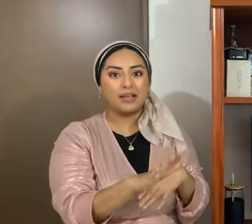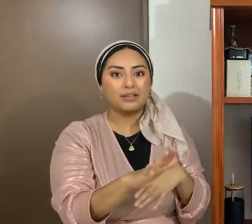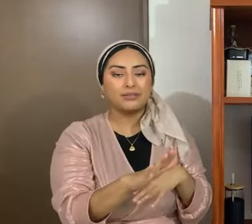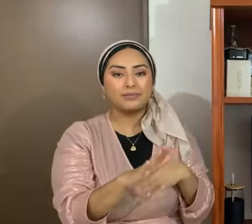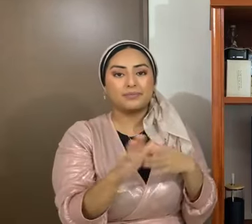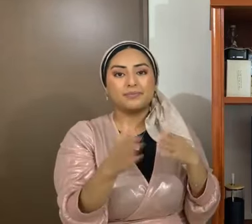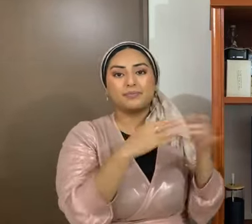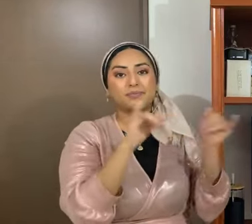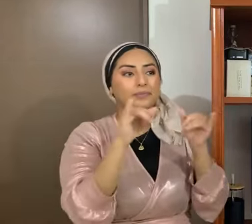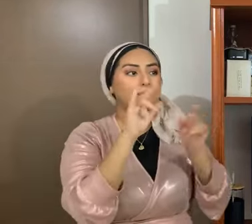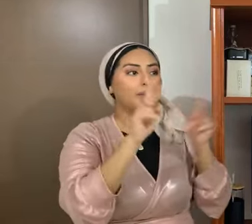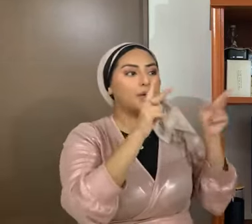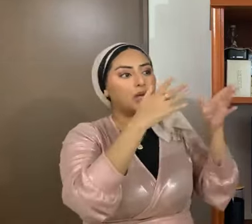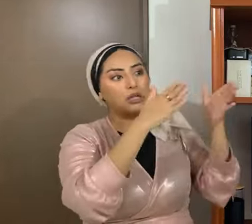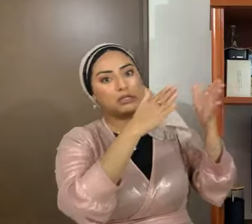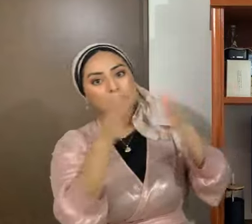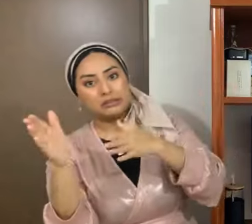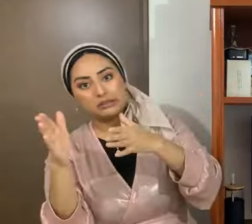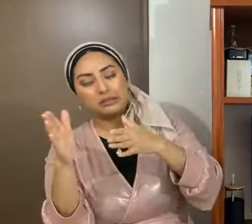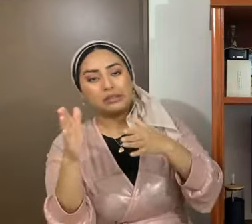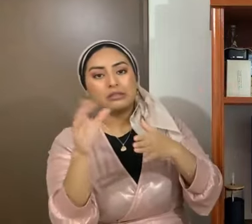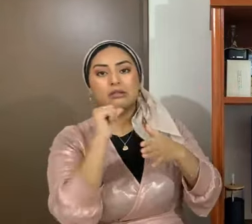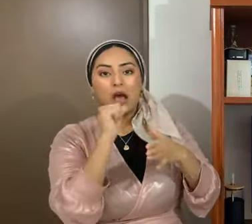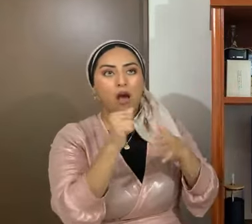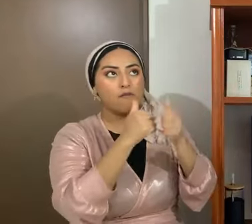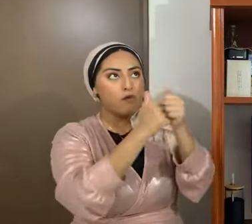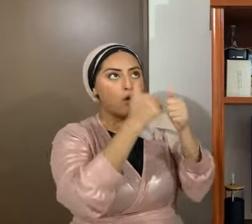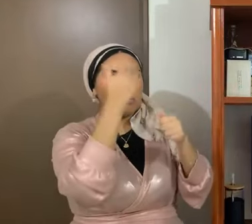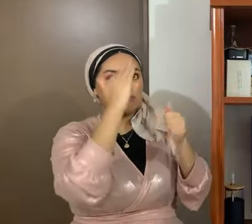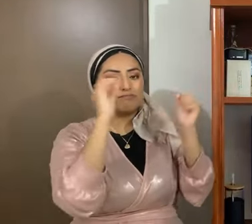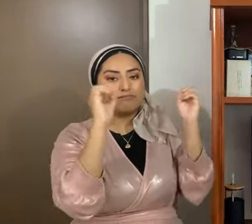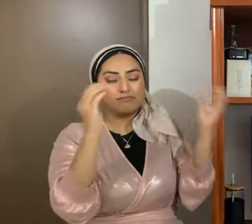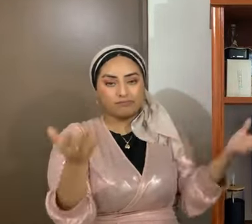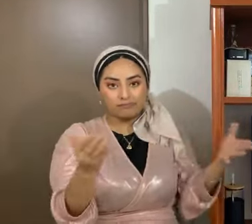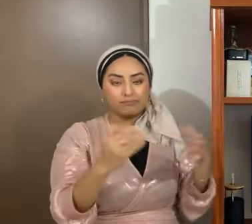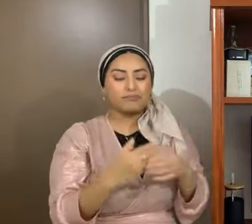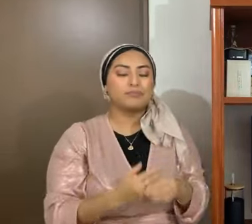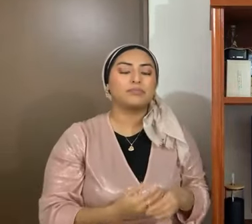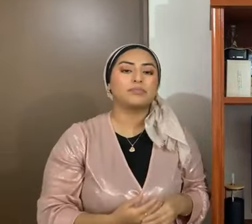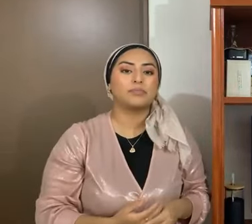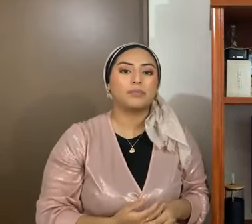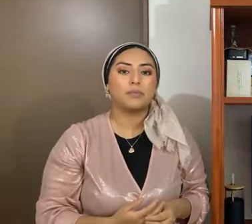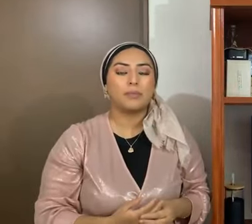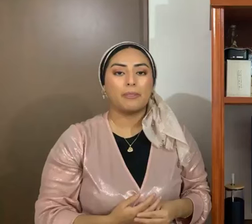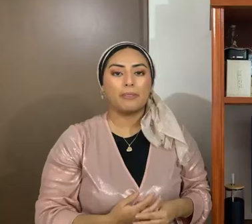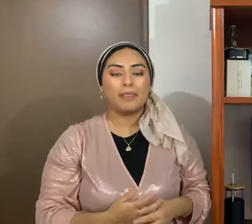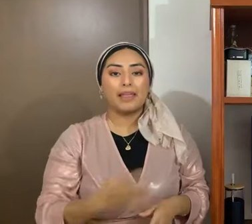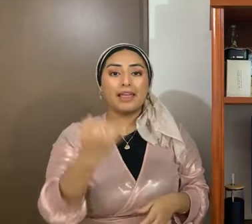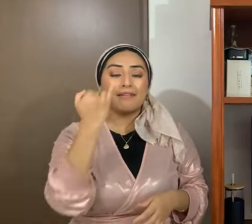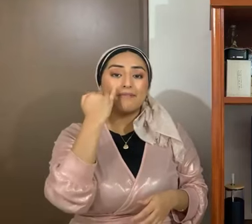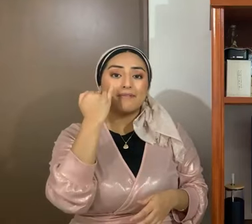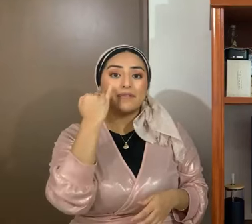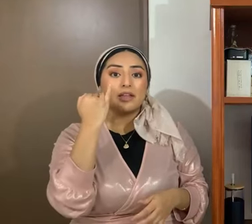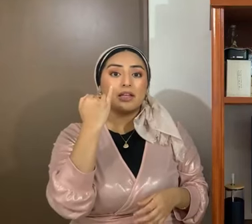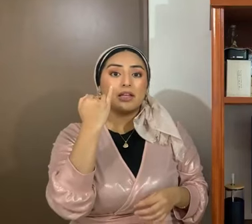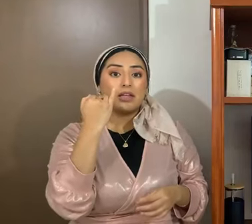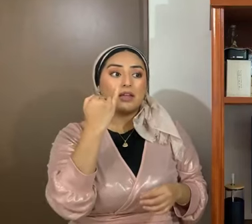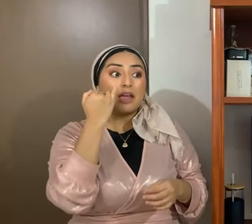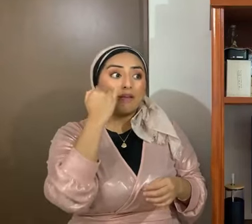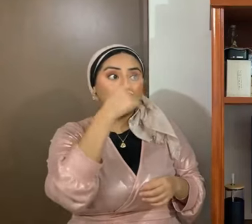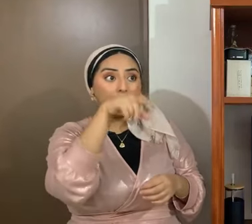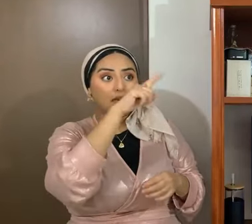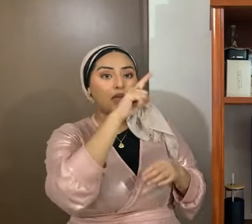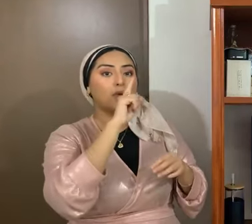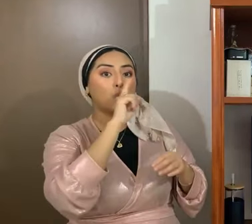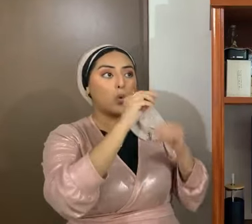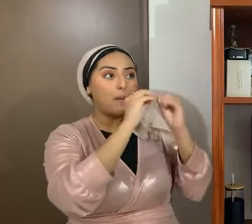como es desviar a la gente del único Salvador y del único Redentor, Yahshua Mashiach, si es que lo llegan a